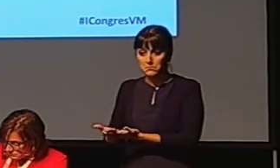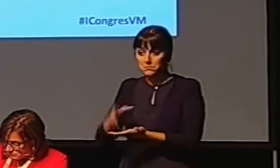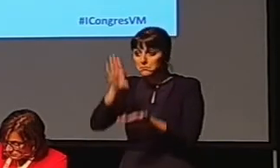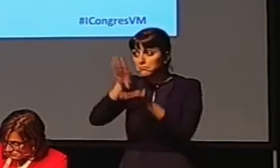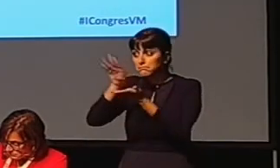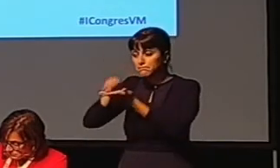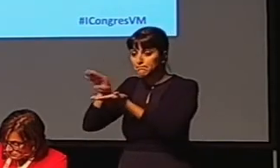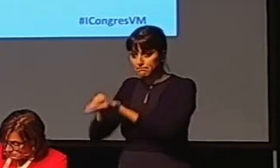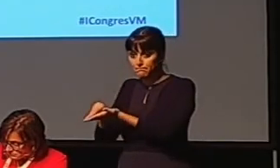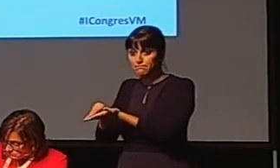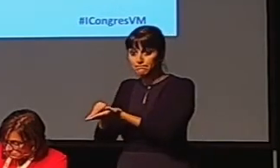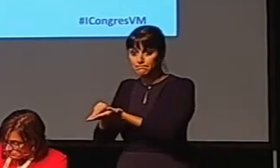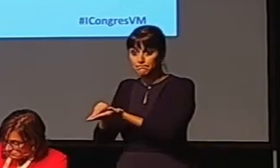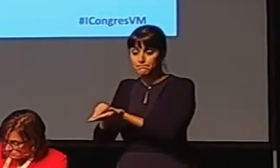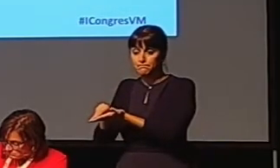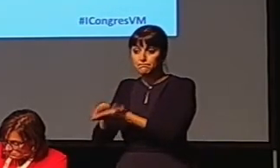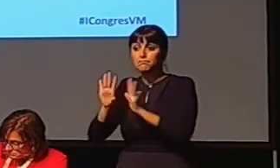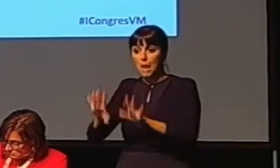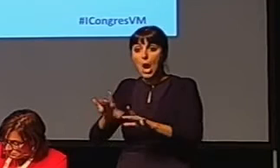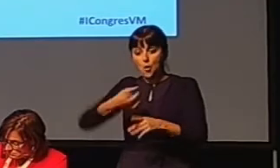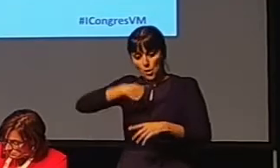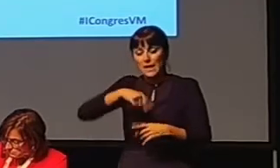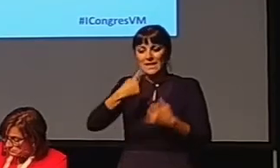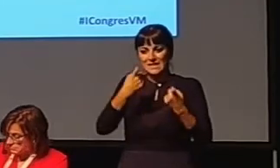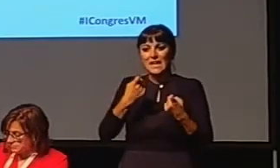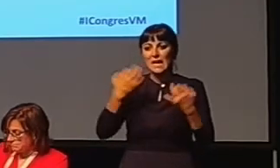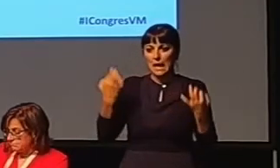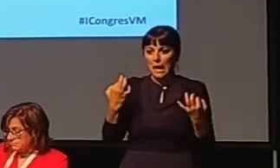que necessitem són les de compassió.